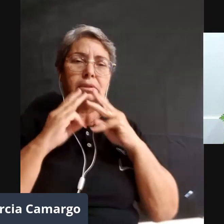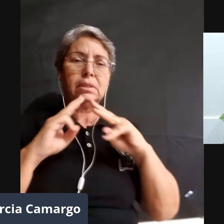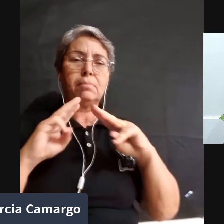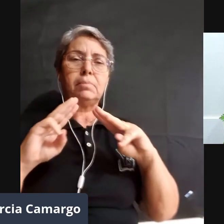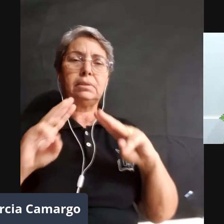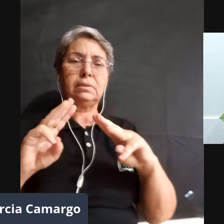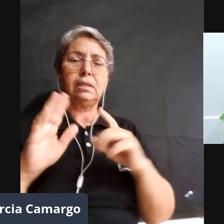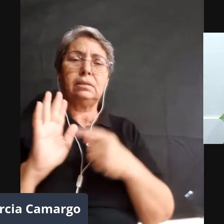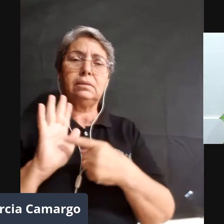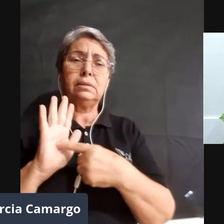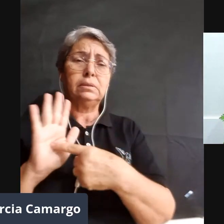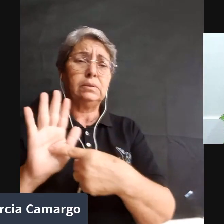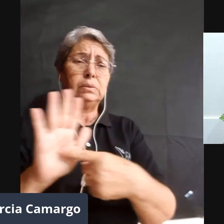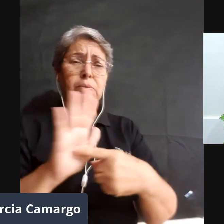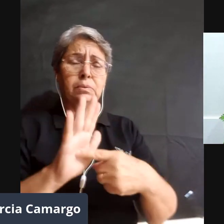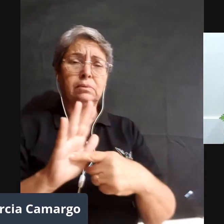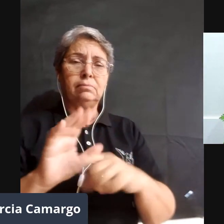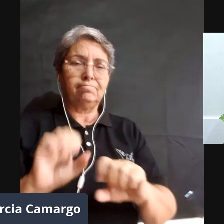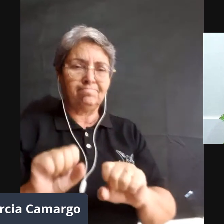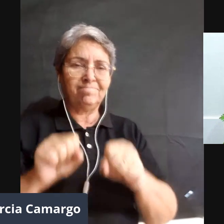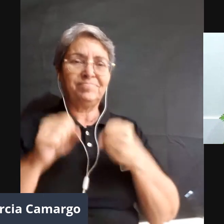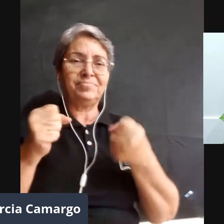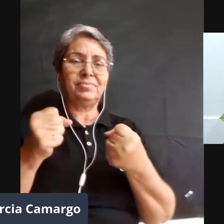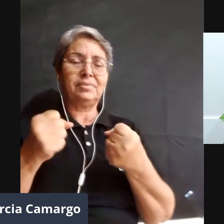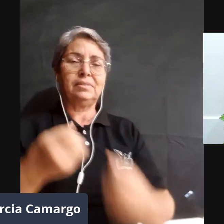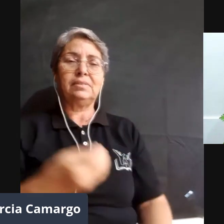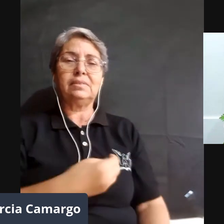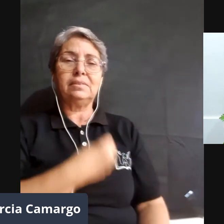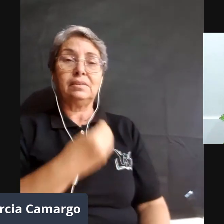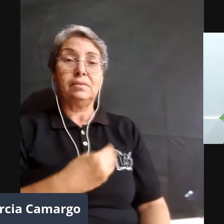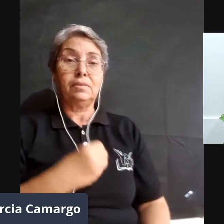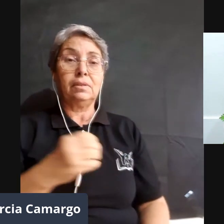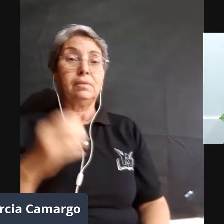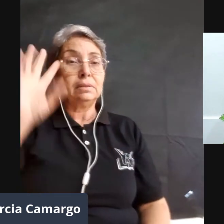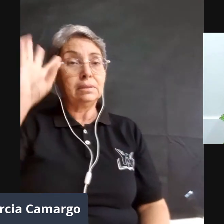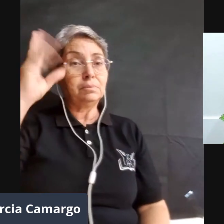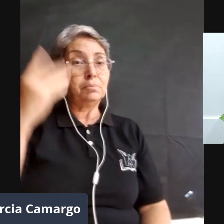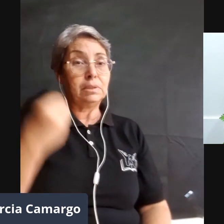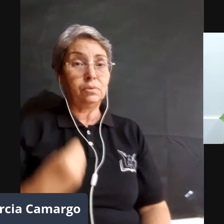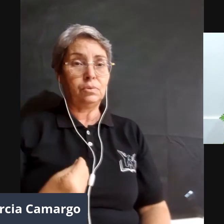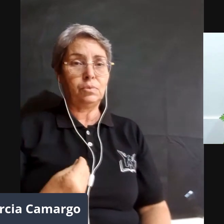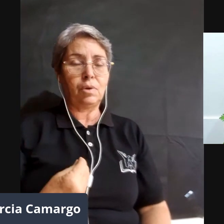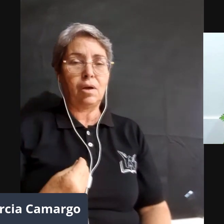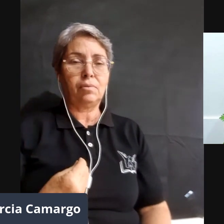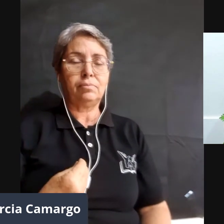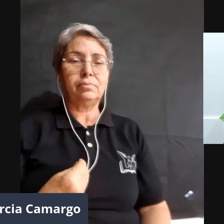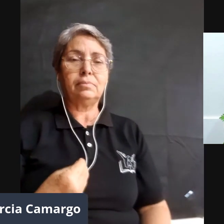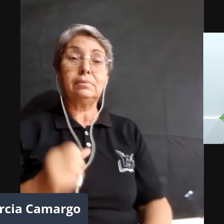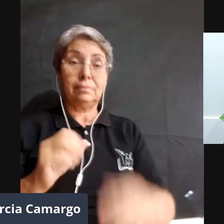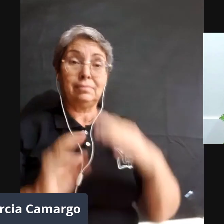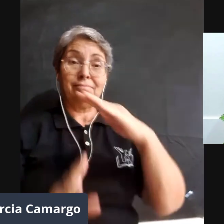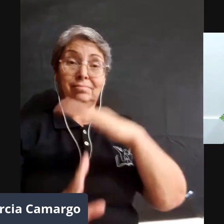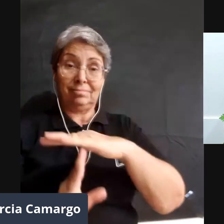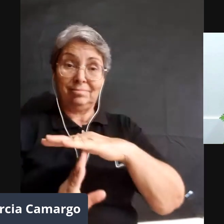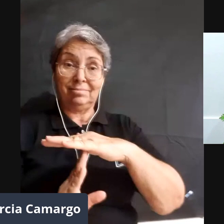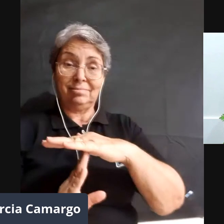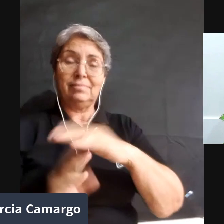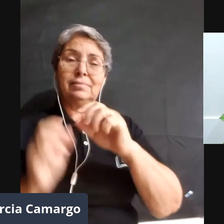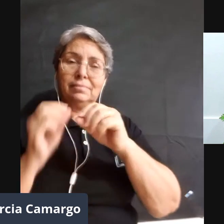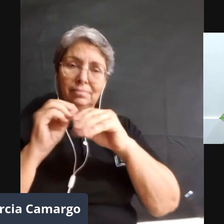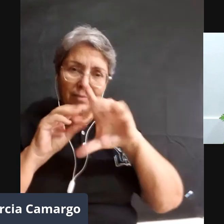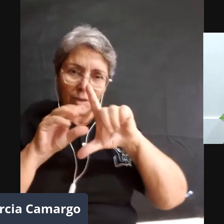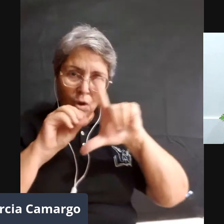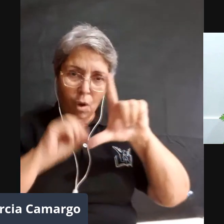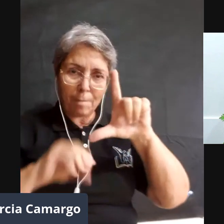grande reavivamento espiritual àqueles que a receberem. Então, pause um pouquinho e compartilhe com o seu círculo de influência